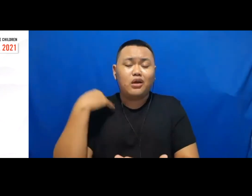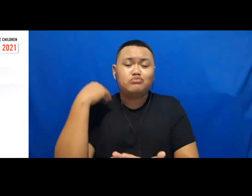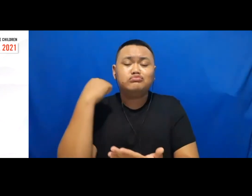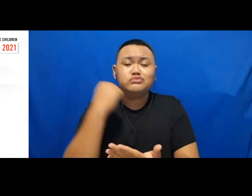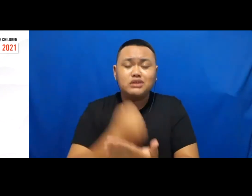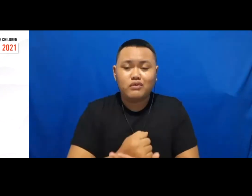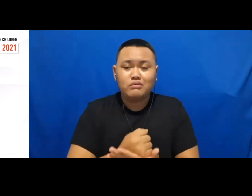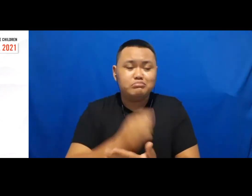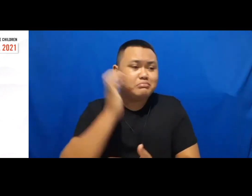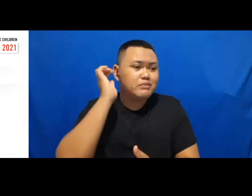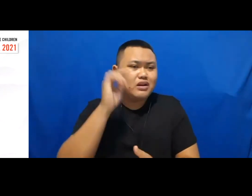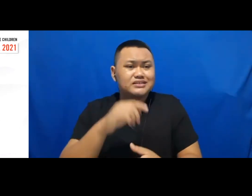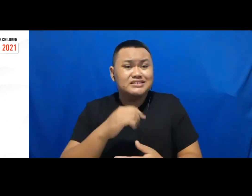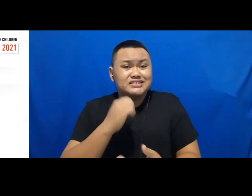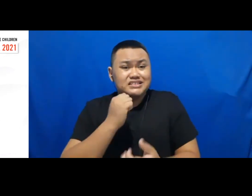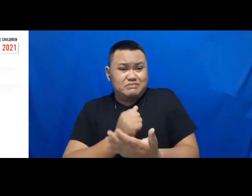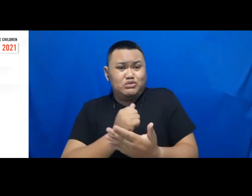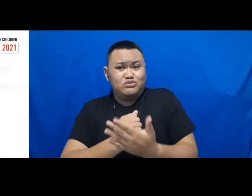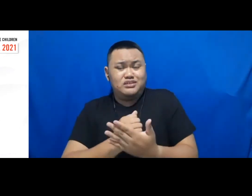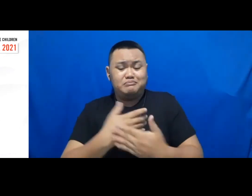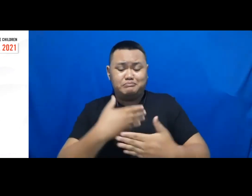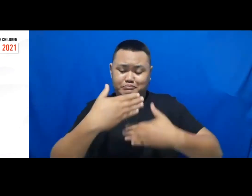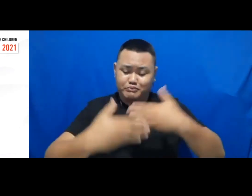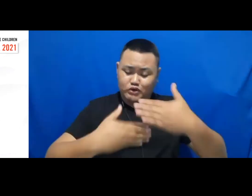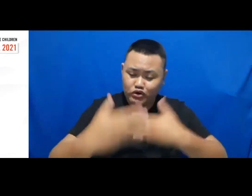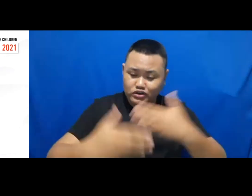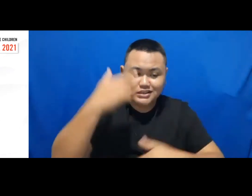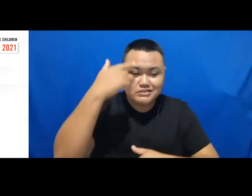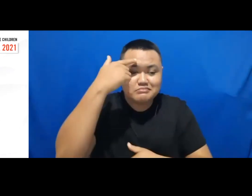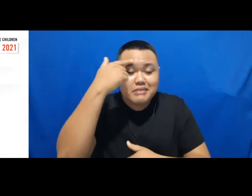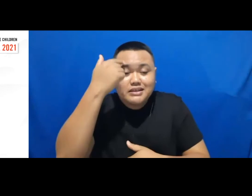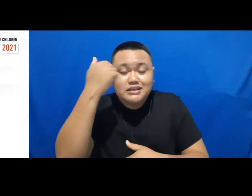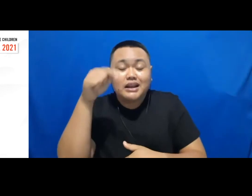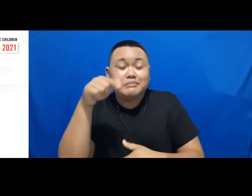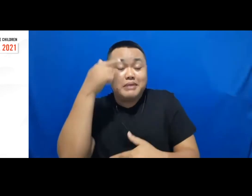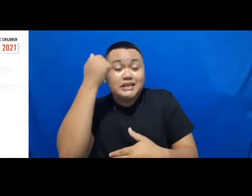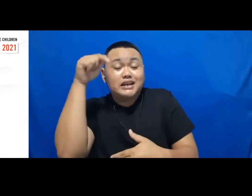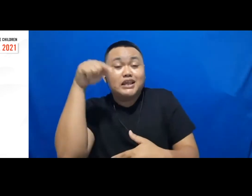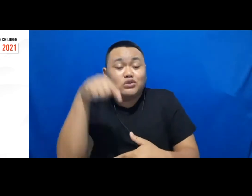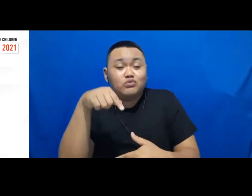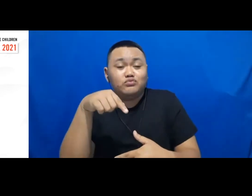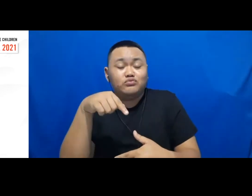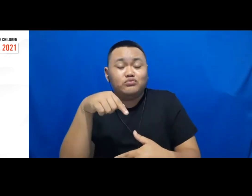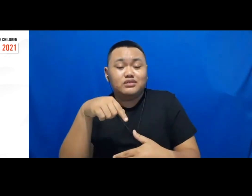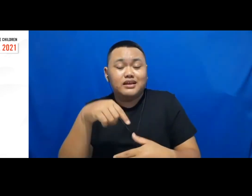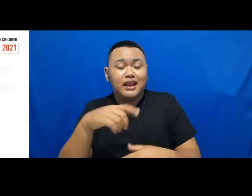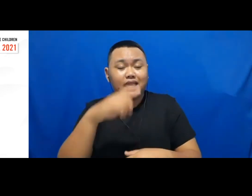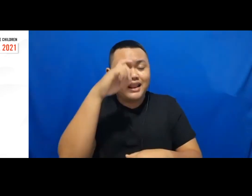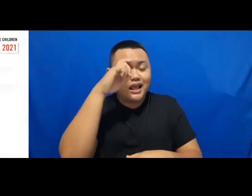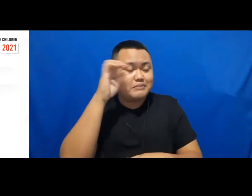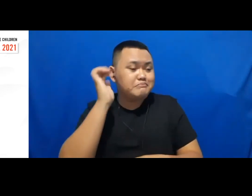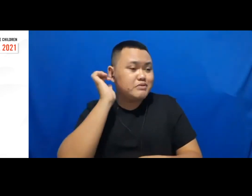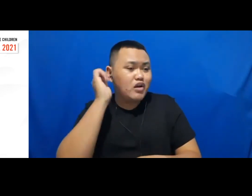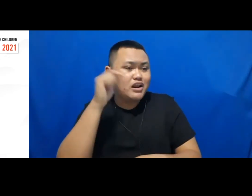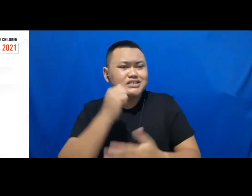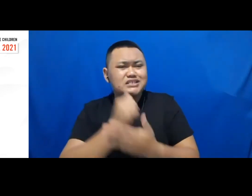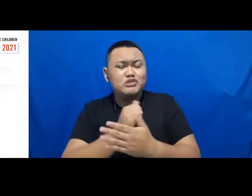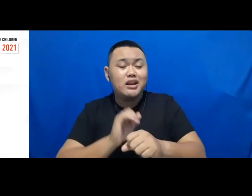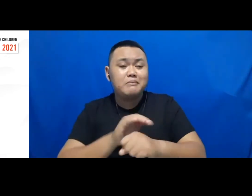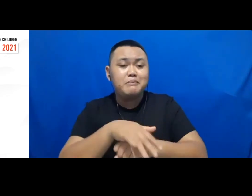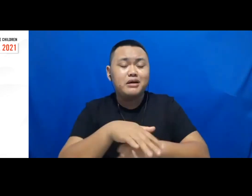dikhawatirkan bias gender atau sesuatu yang lebih berpihak ke jenis kelamin tertentu atau merugikan jenis kelamin tertentu akan terjadi